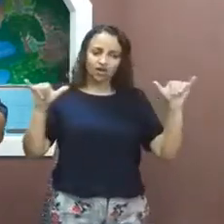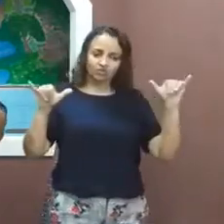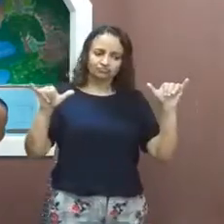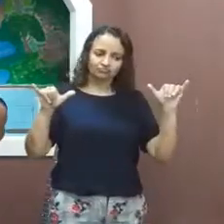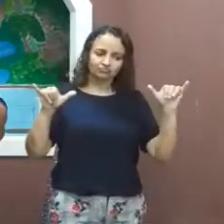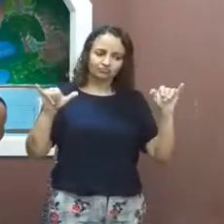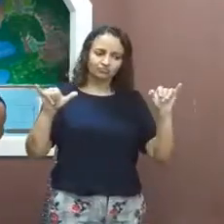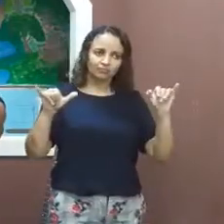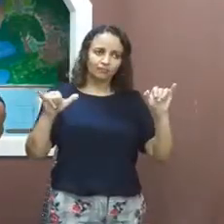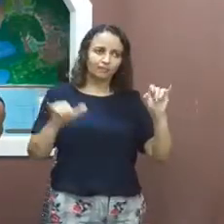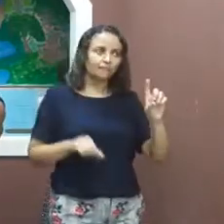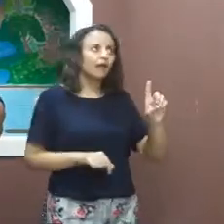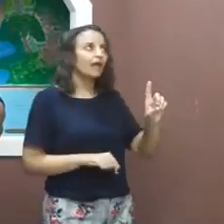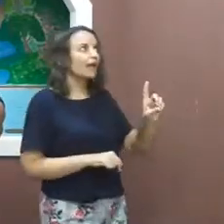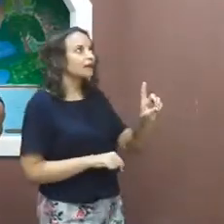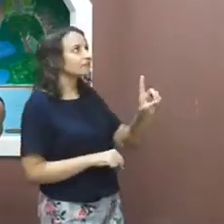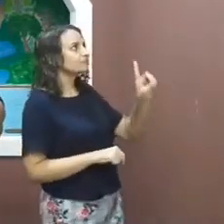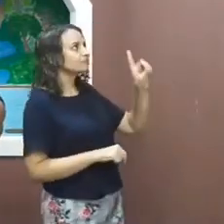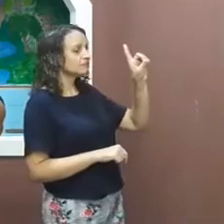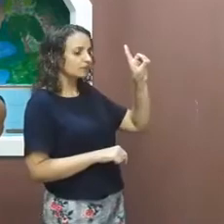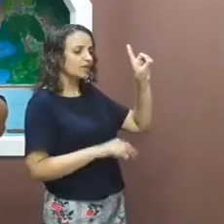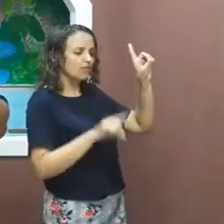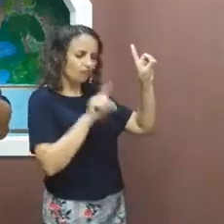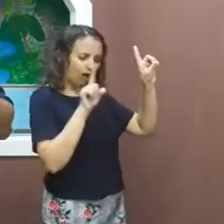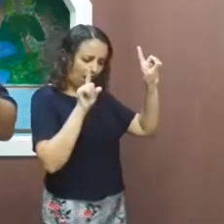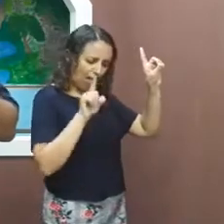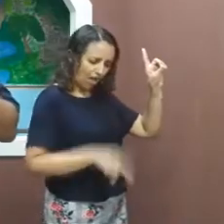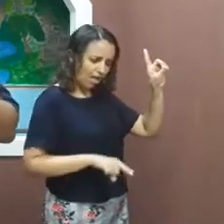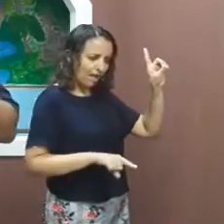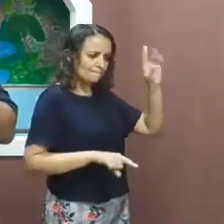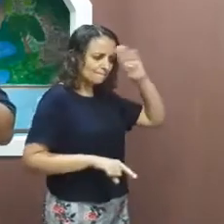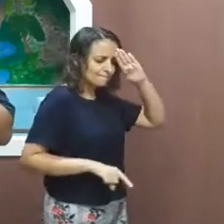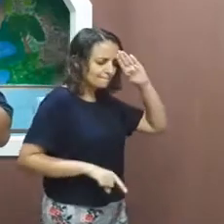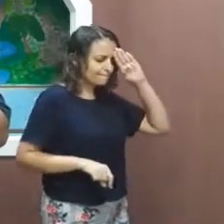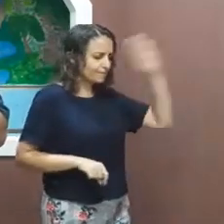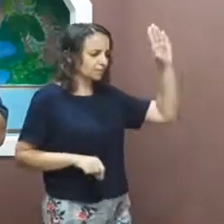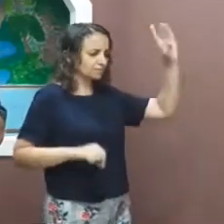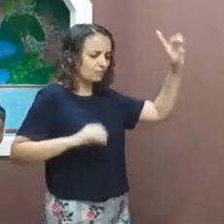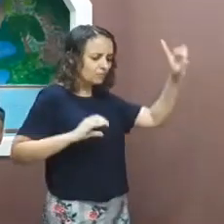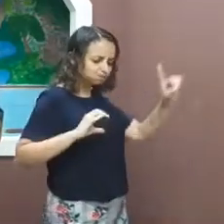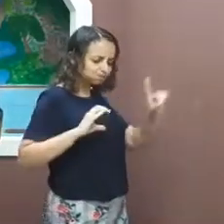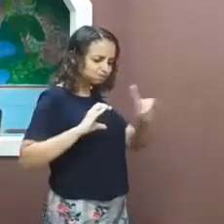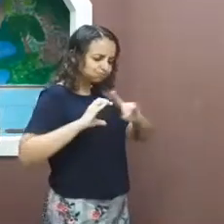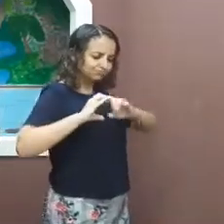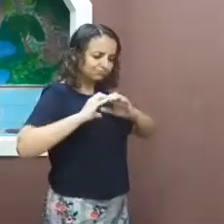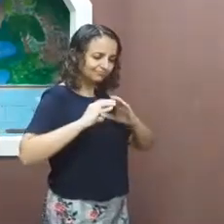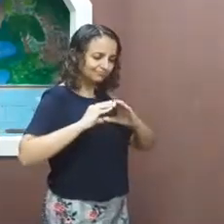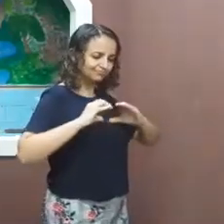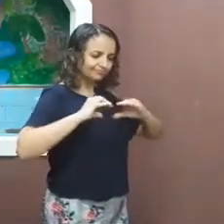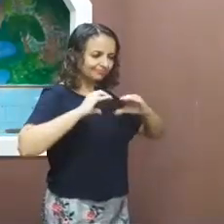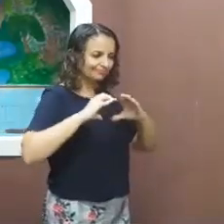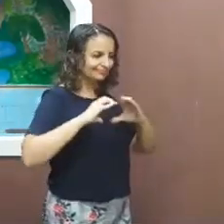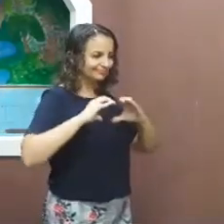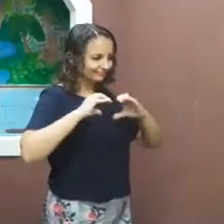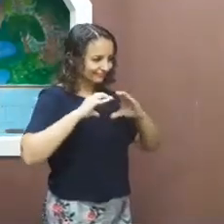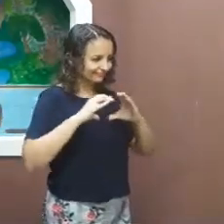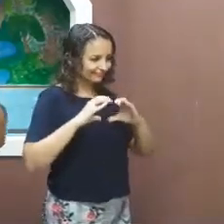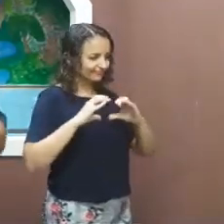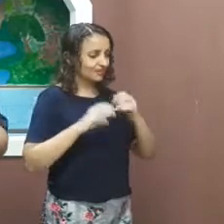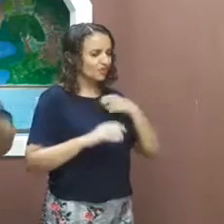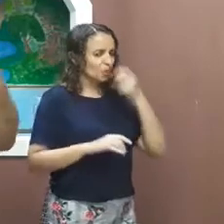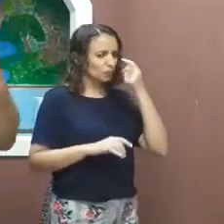de Deus é plena, é suficiente na minha vida. O que eu